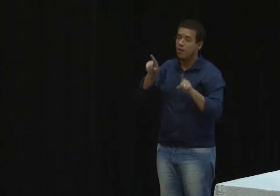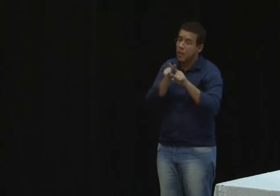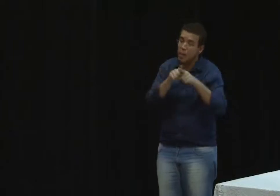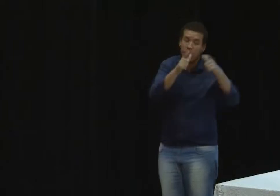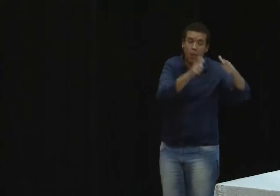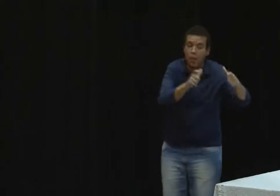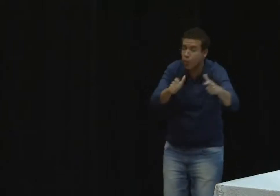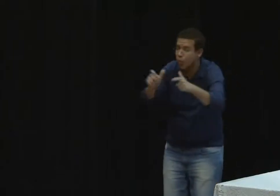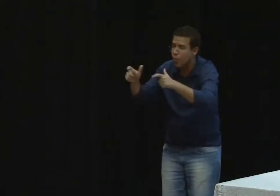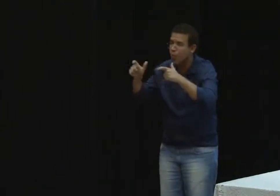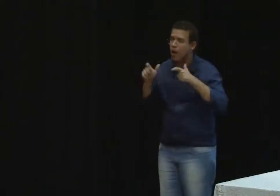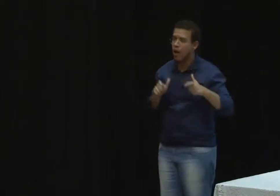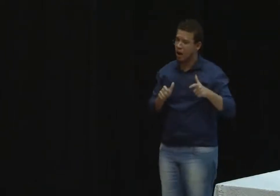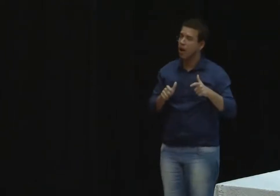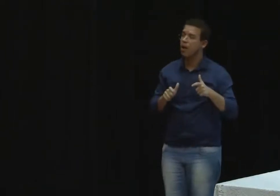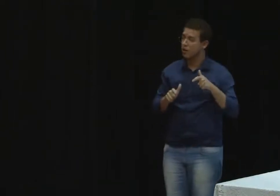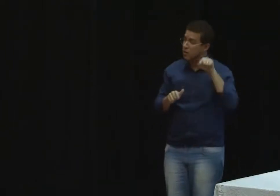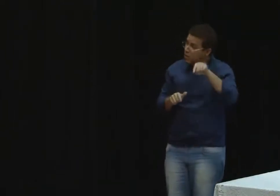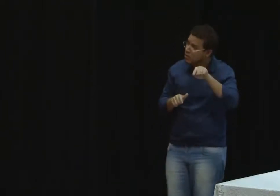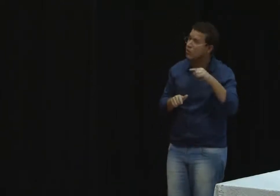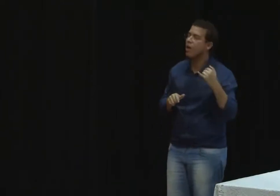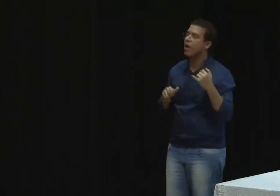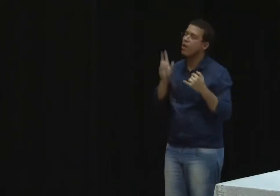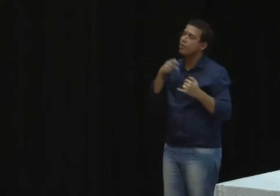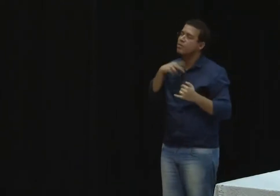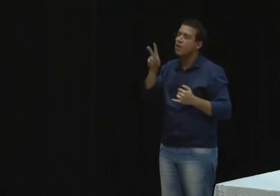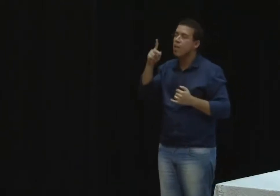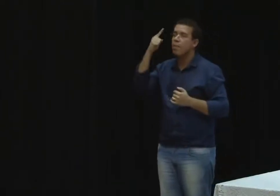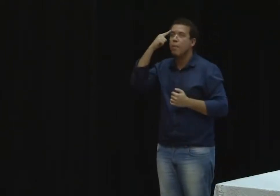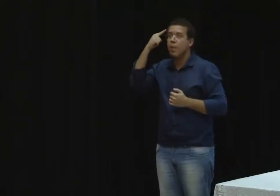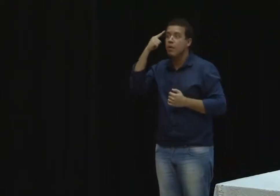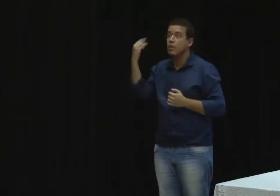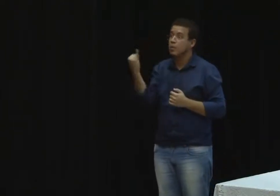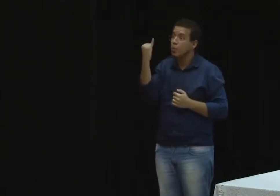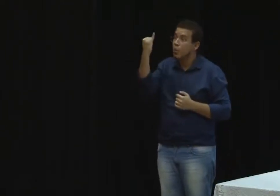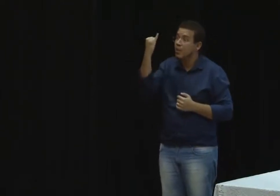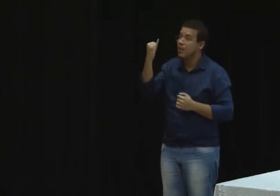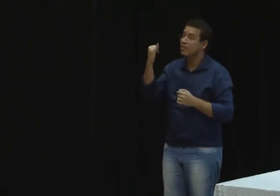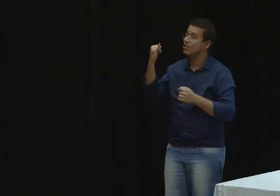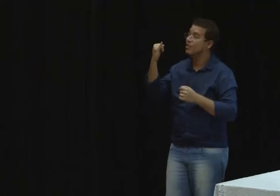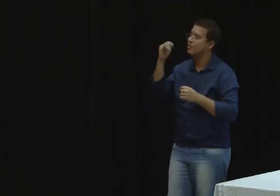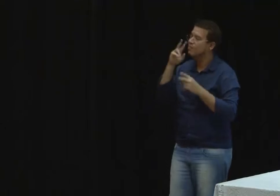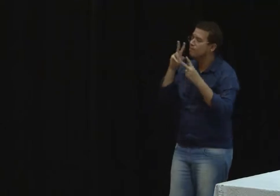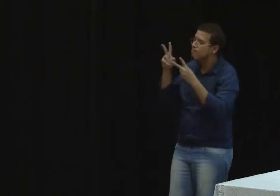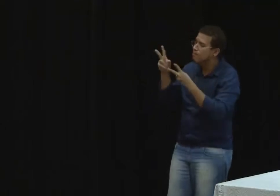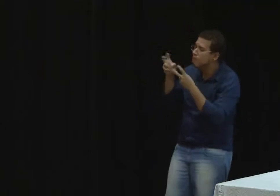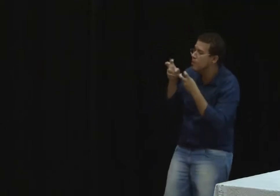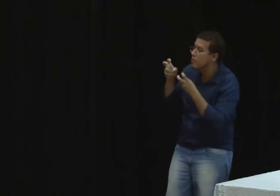se relacionou com ele, o ambiente onde eles vivem. Então, essa é uma reflexão